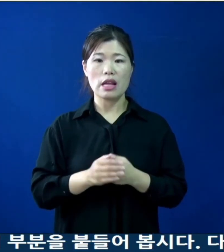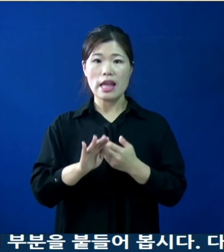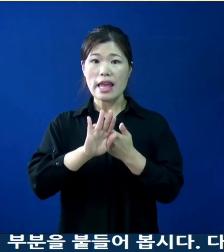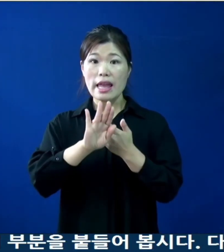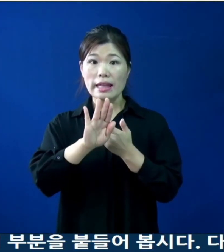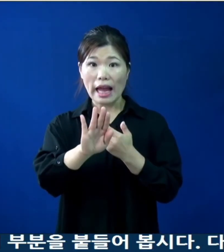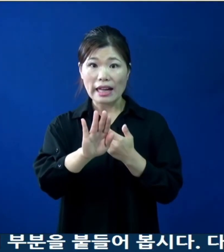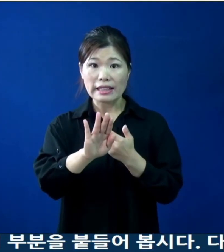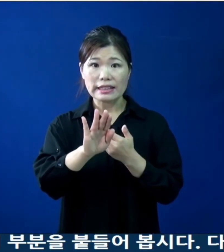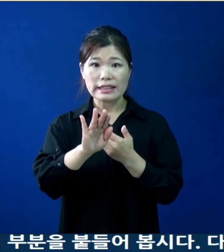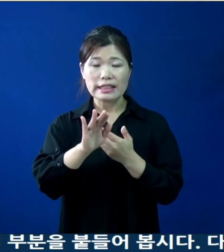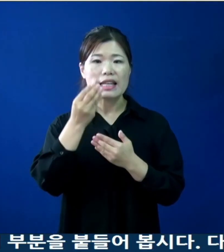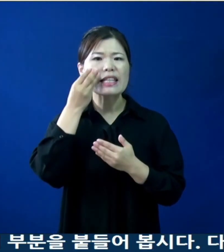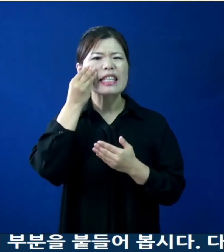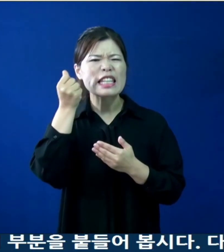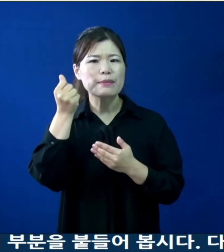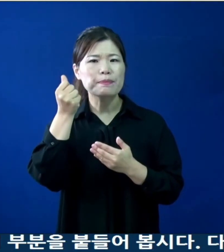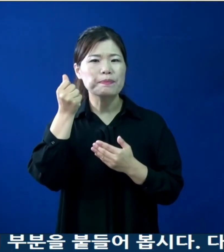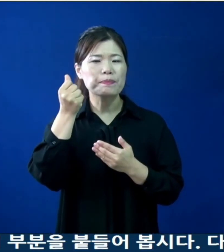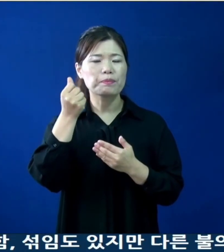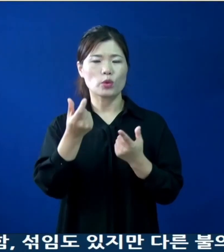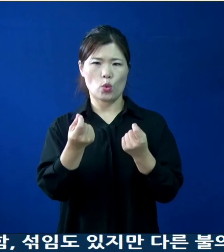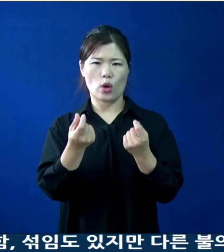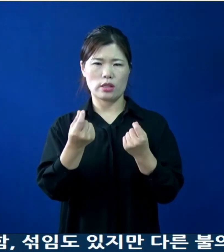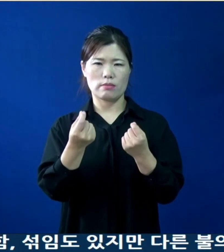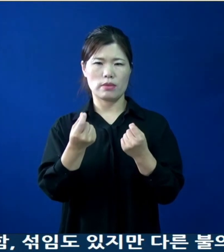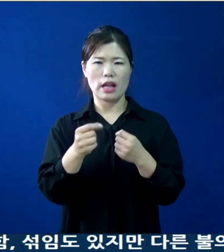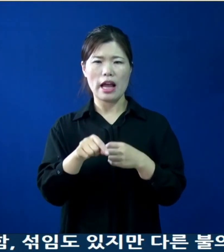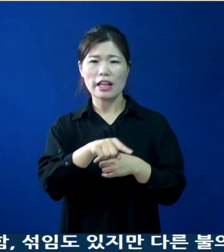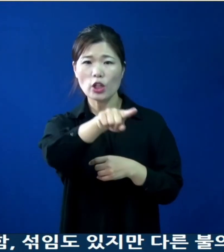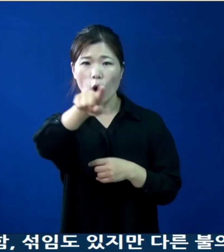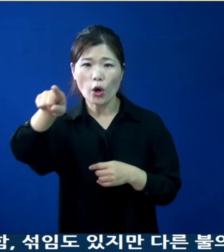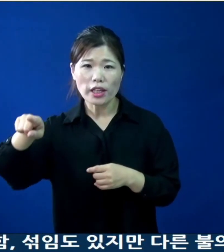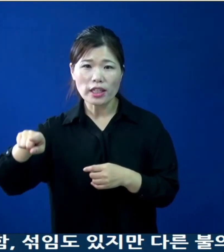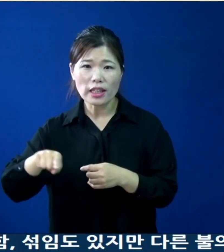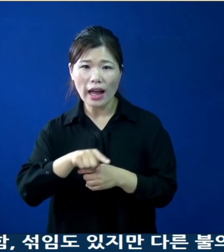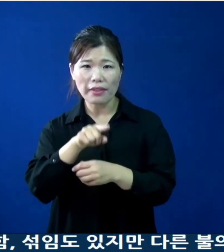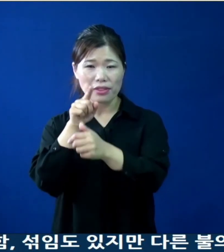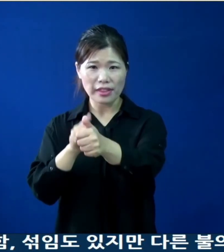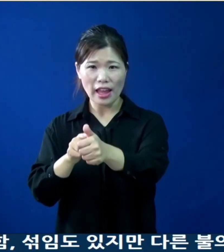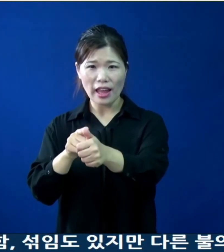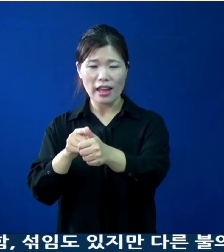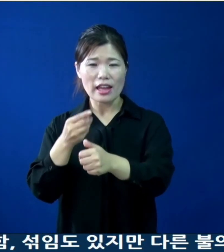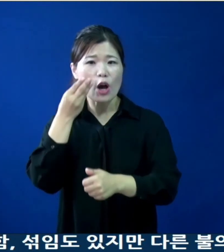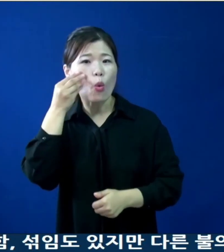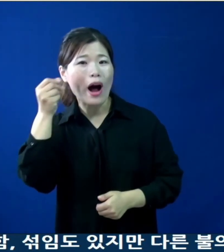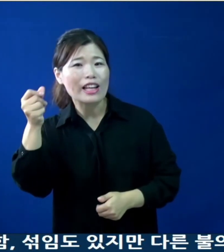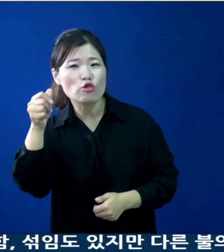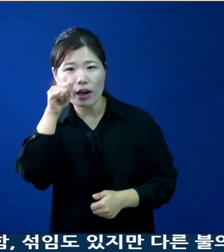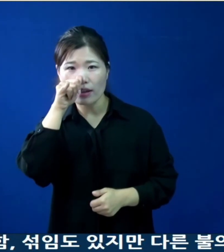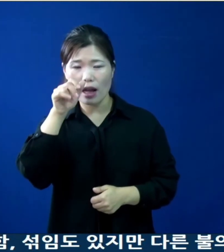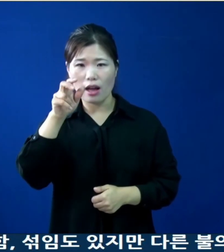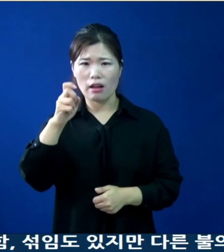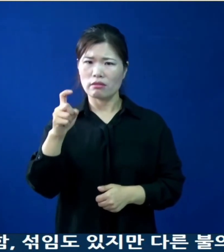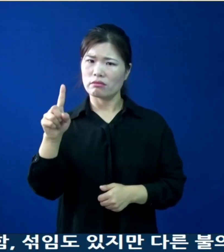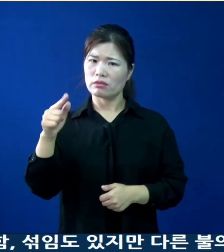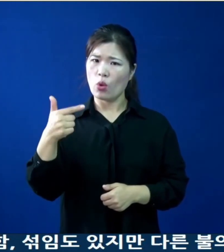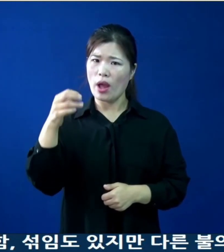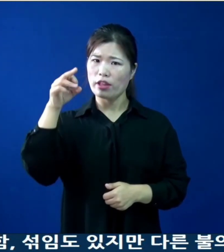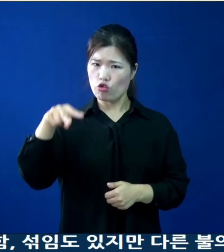다른 기름도 마찬가지겠죠. 너희에게 관유가 있다, 이 말은 뭐냐면 다시 너에게 힘을